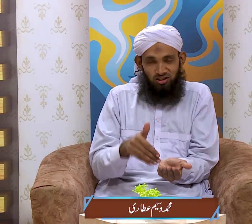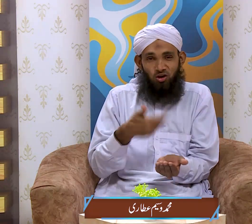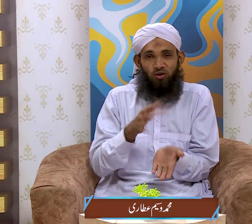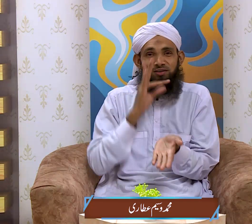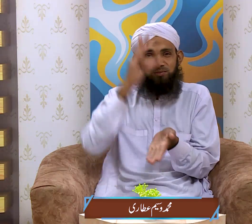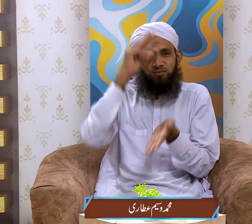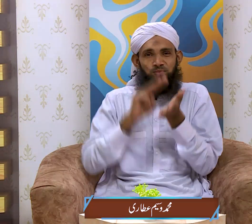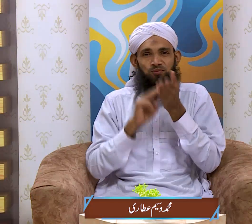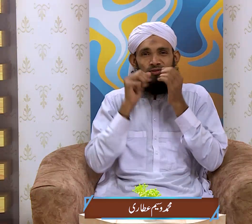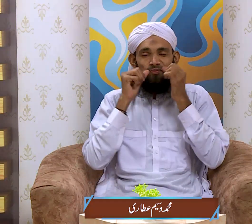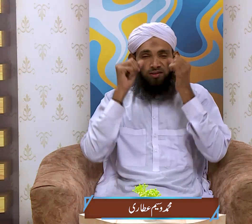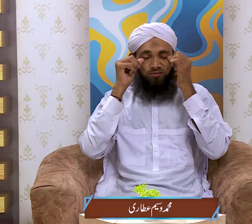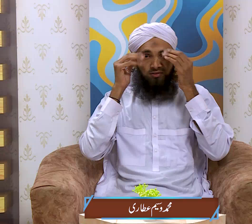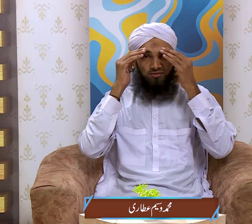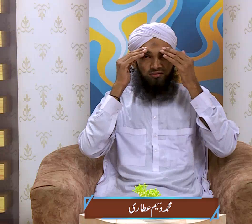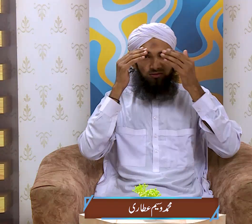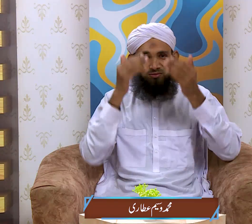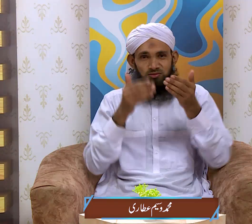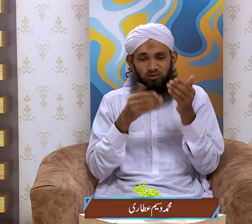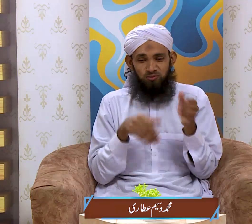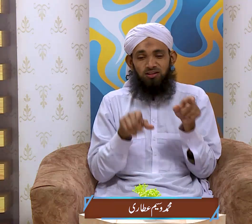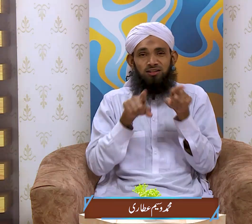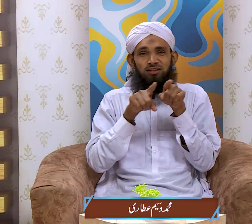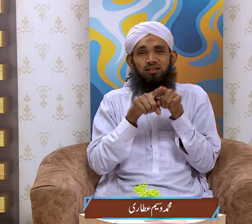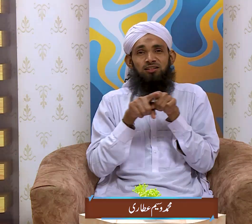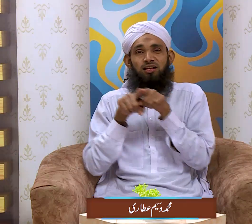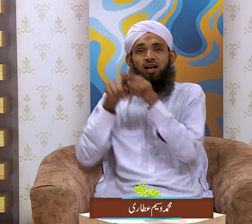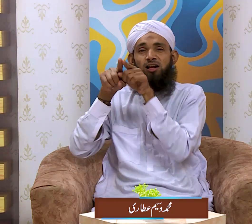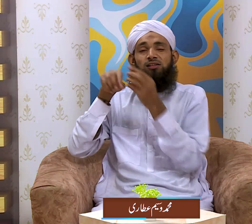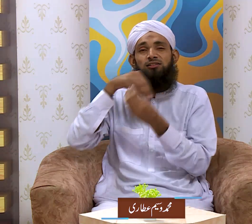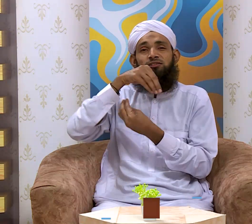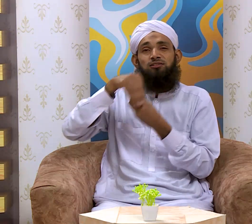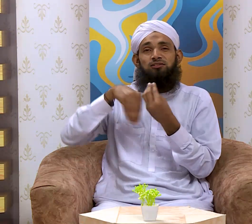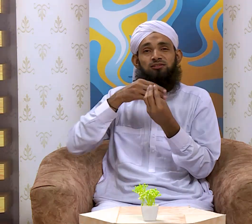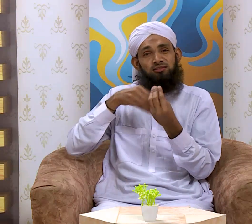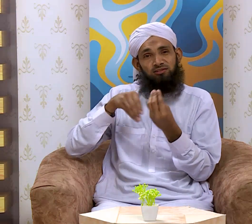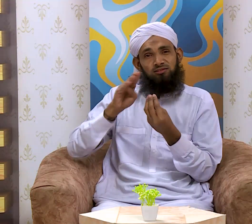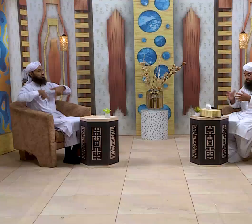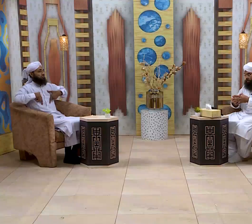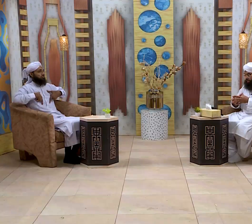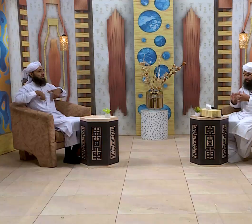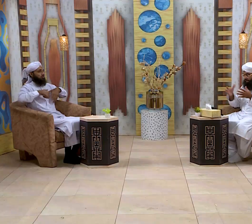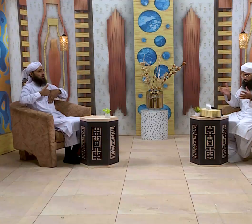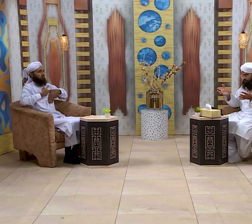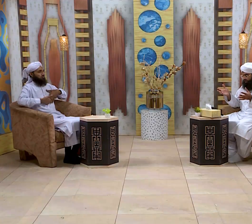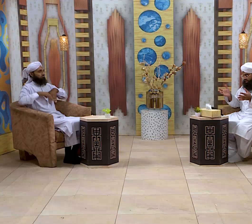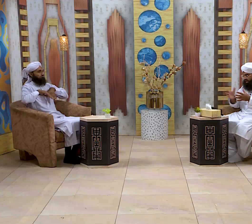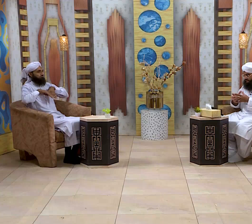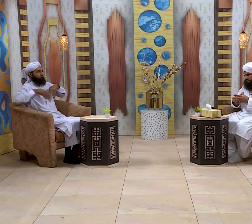وسلم کو حرم کعبہ میں لے جا کر آپ علیہ السلام کے سینہ مبارک کو چاک کیا اور قلب انور کو نکال کر